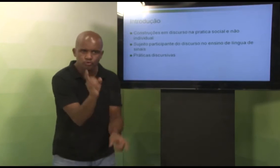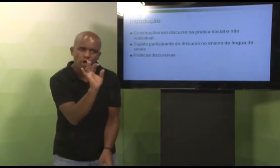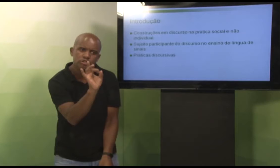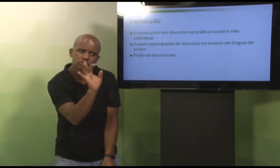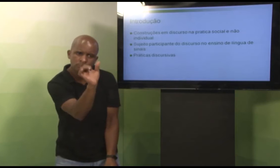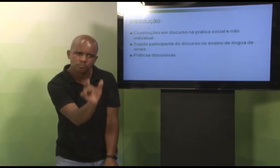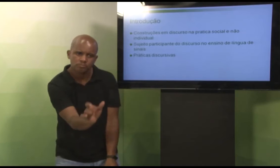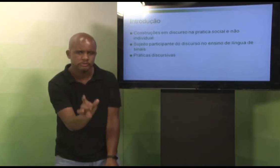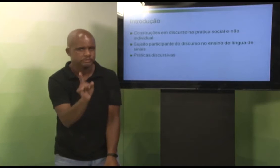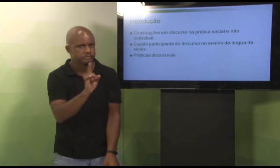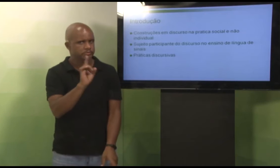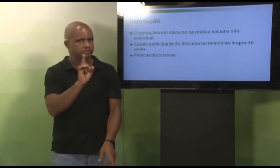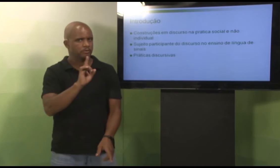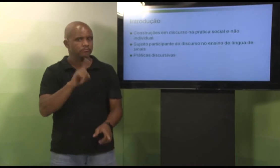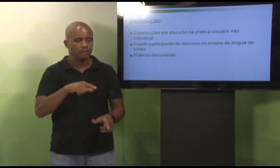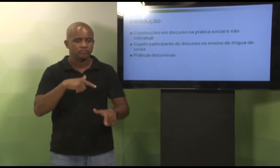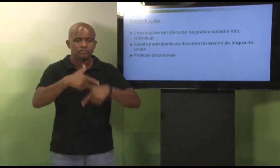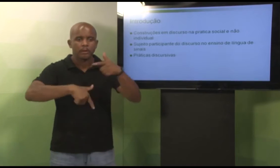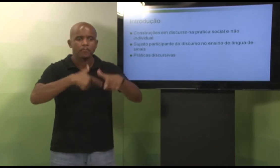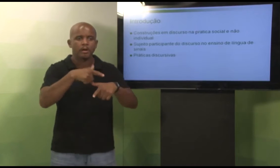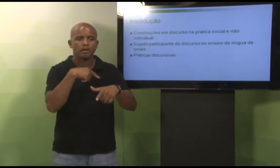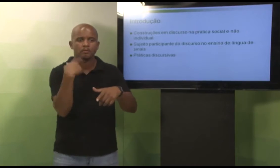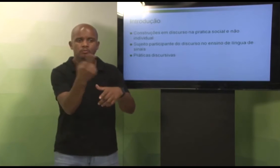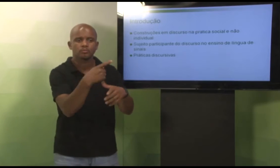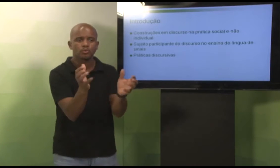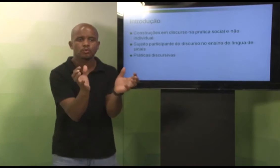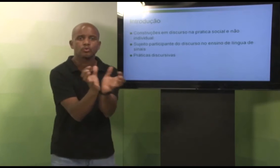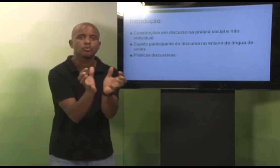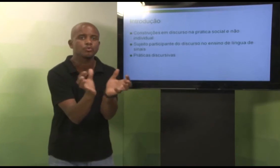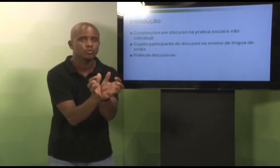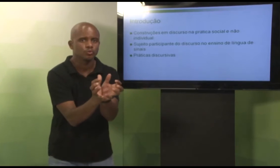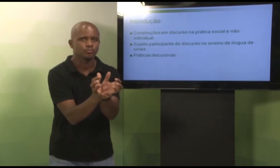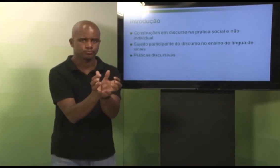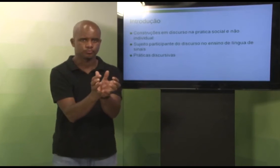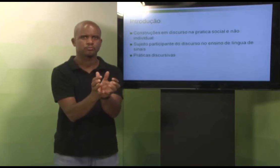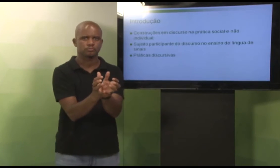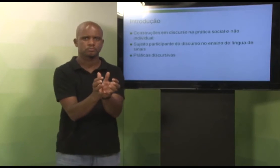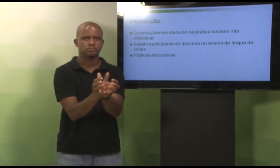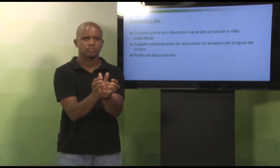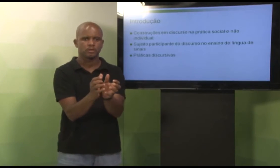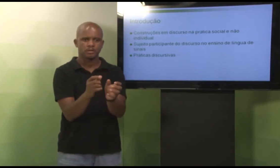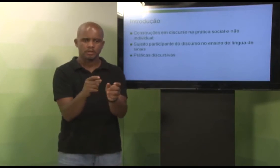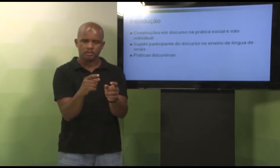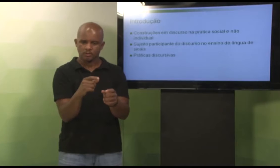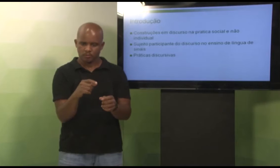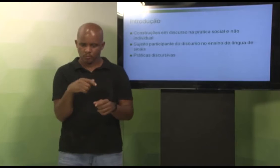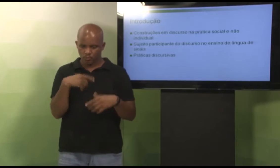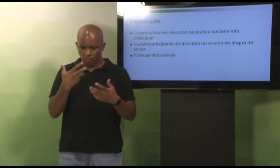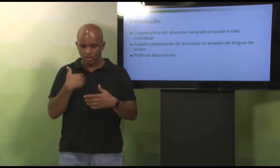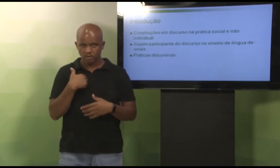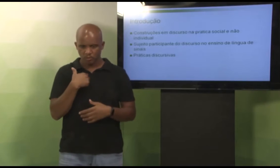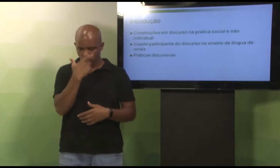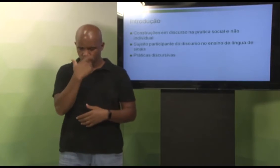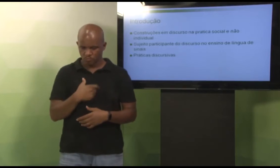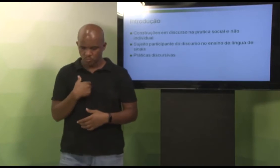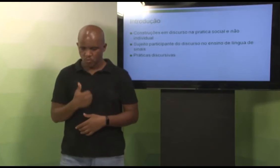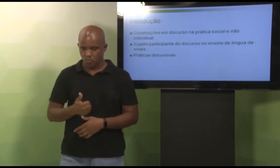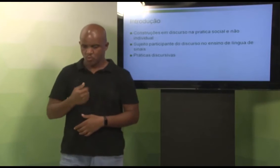podemos perceber lutas de indivíduos, contudo, não são indivíduos solitários, sozinhos